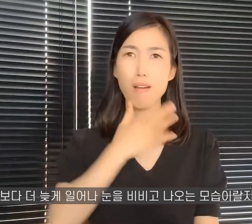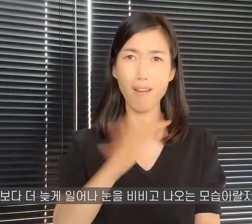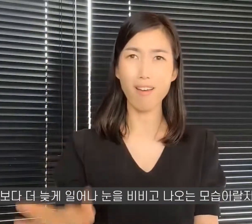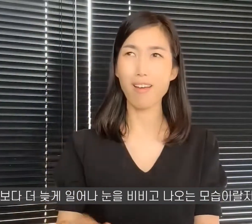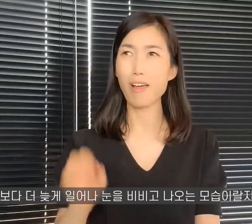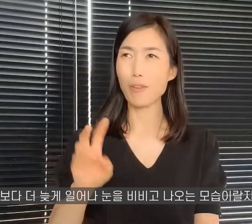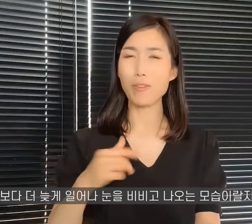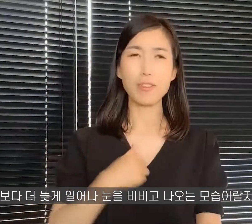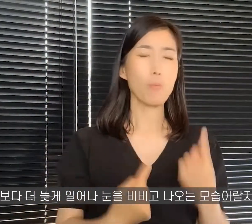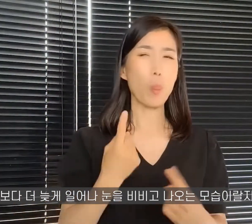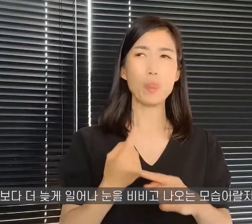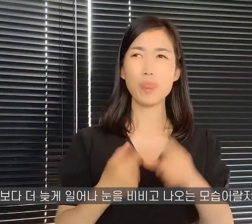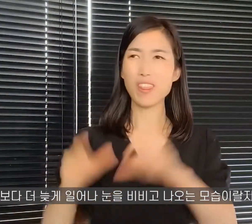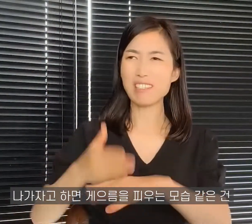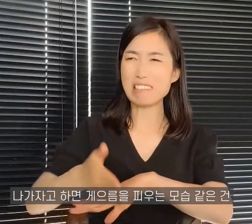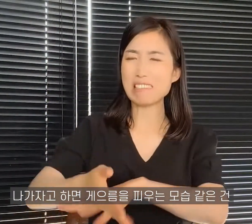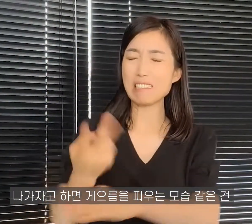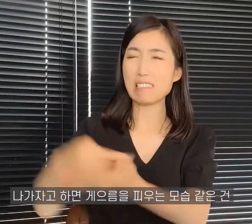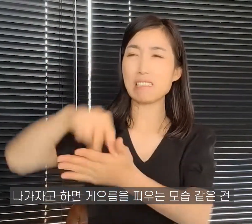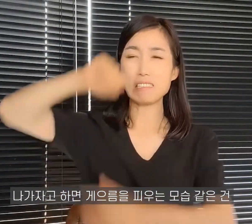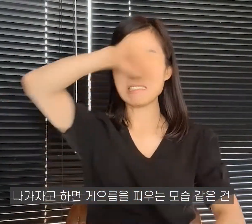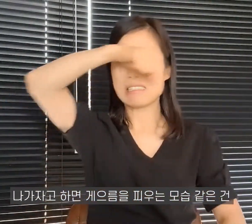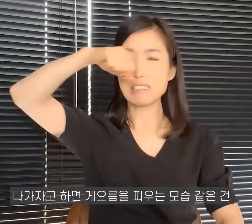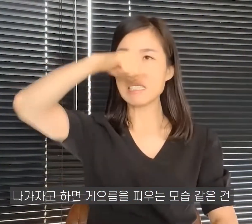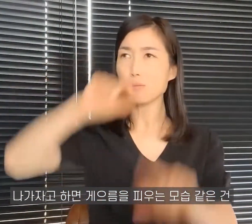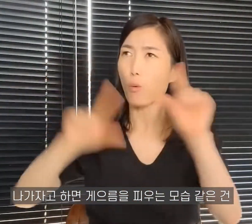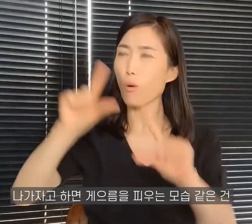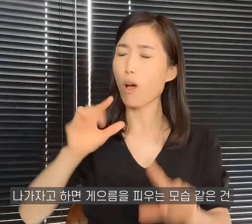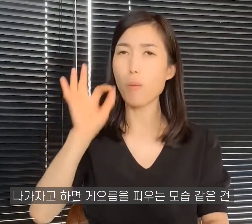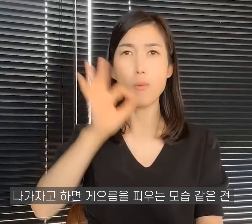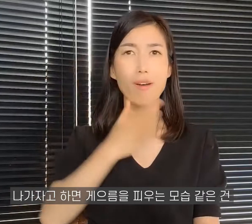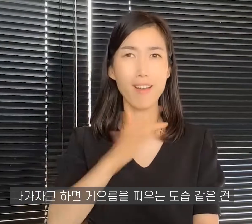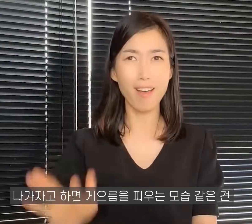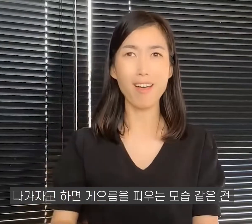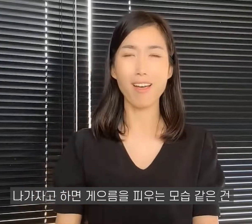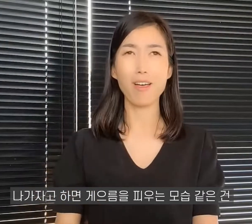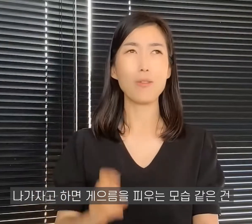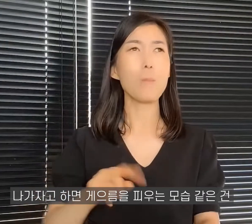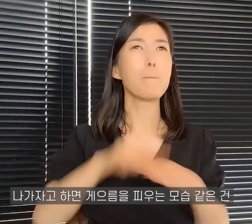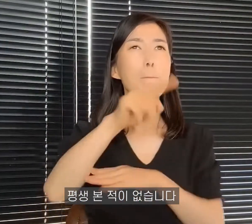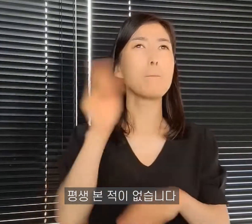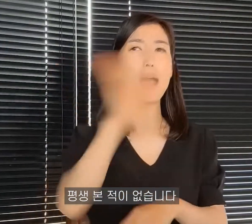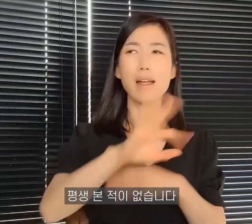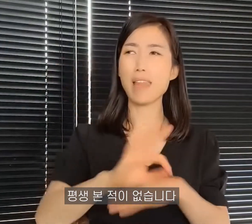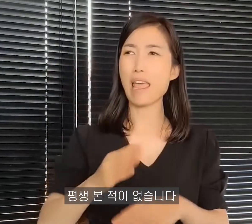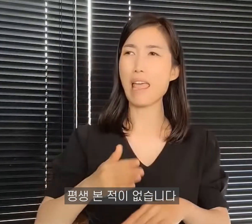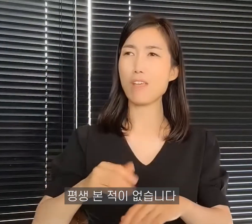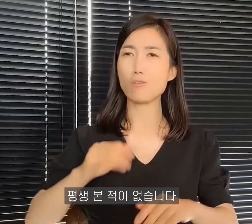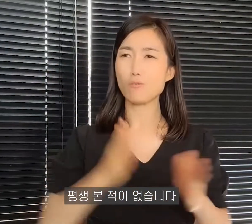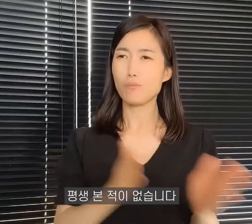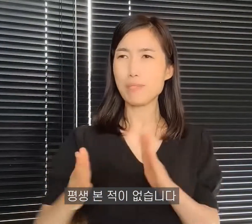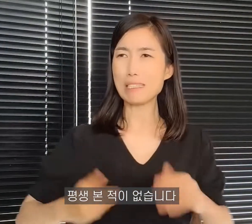지 나가자고 하면 게으름을 피우는 모습 같은건 평생 본 적이 없습니다